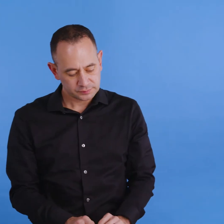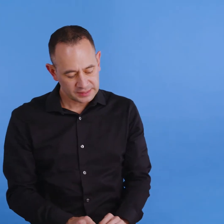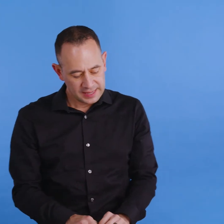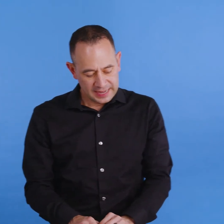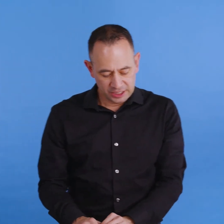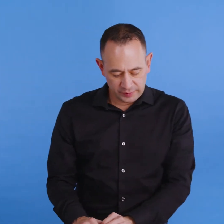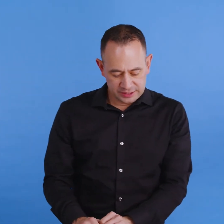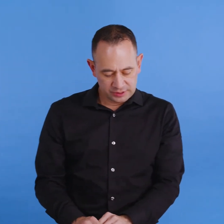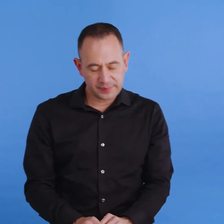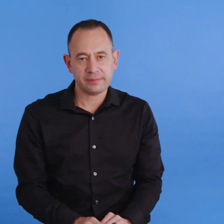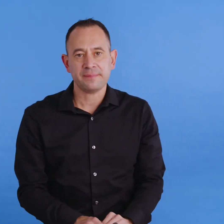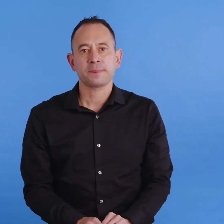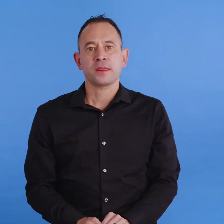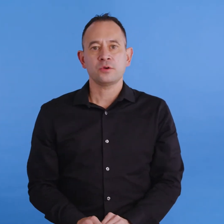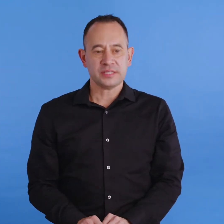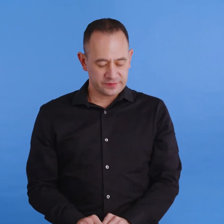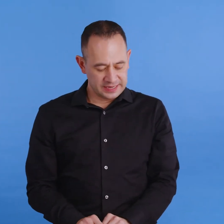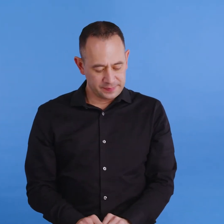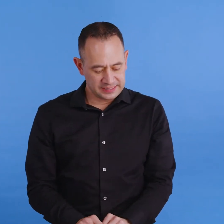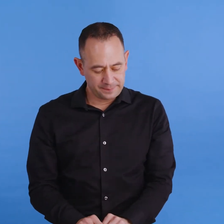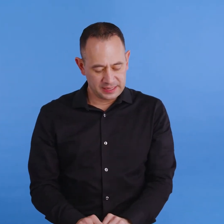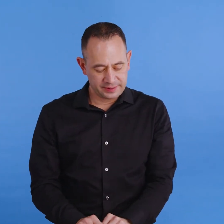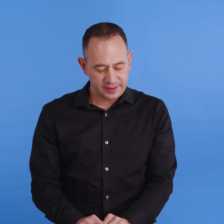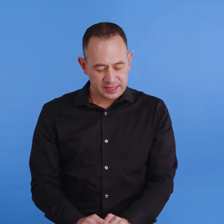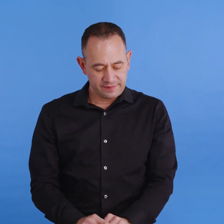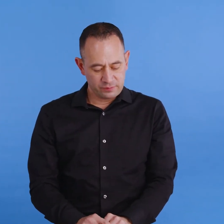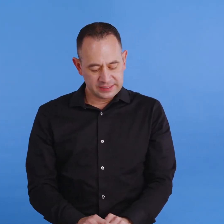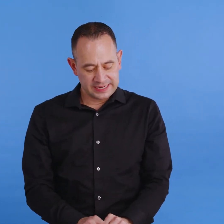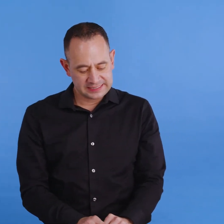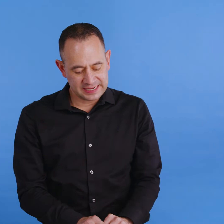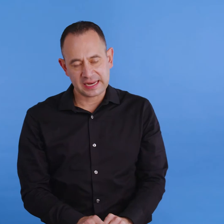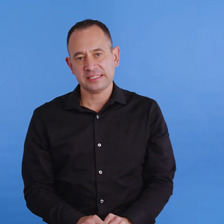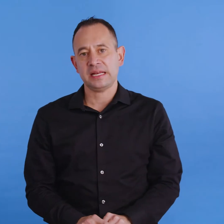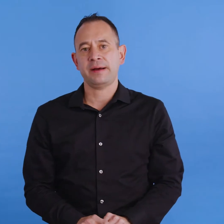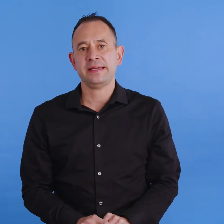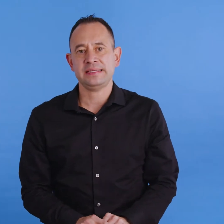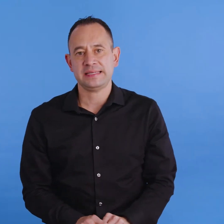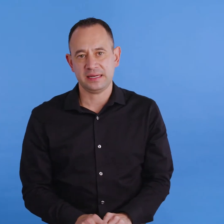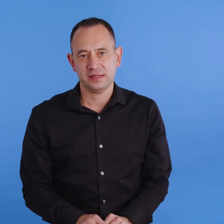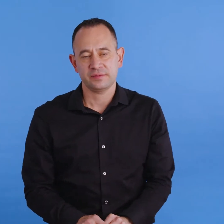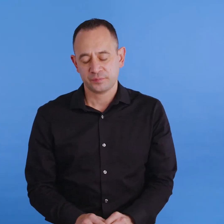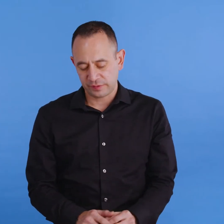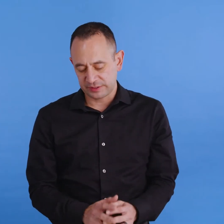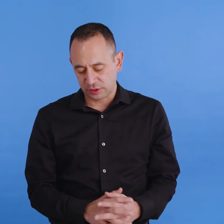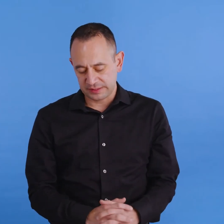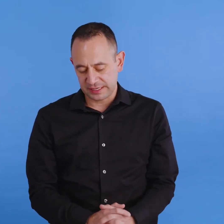Ahora, voy a decir una palabra. Ustedes van a repetir la palabra y vamos a aislar la sílaba inicial. Vamos a comenzar.